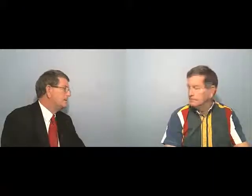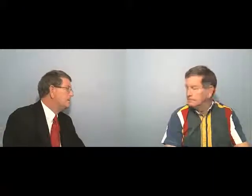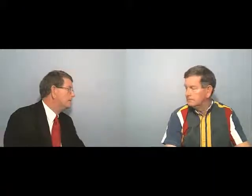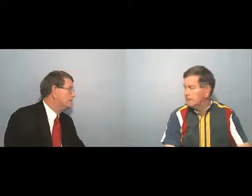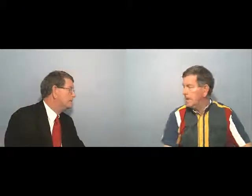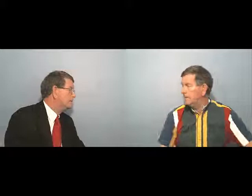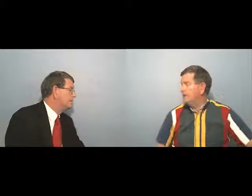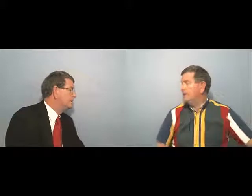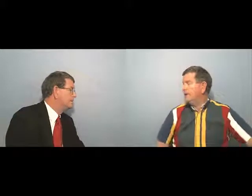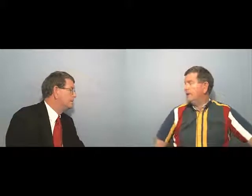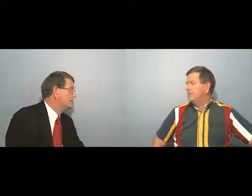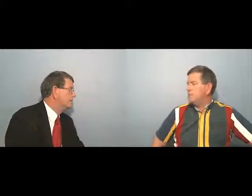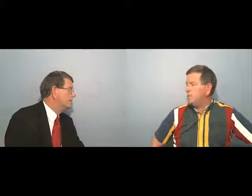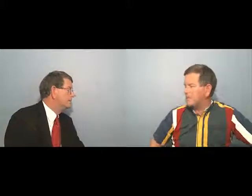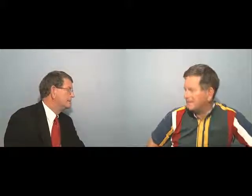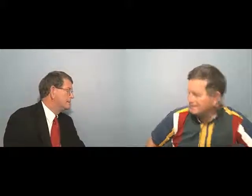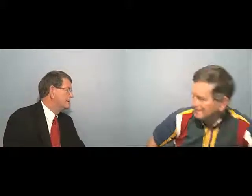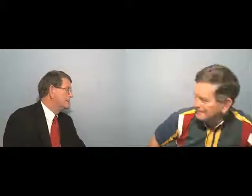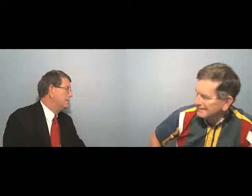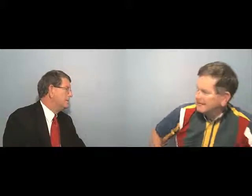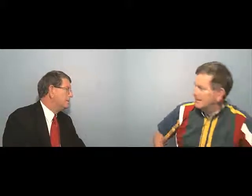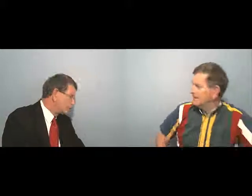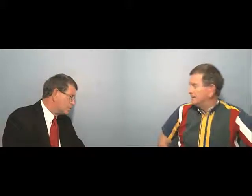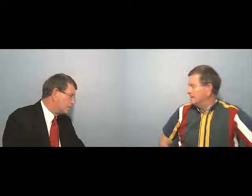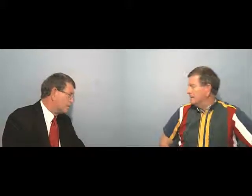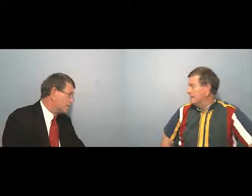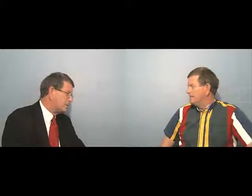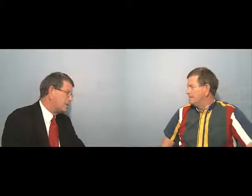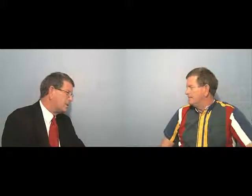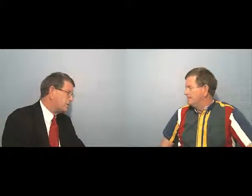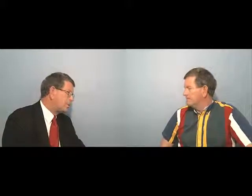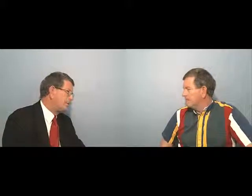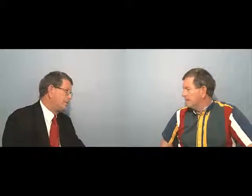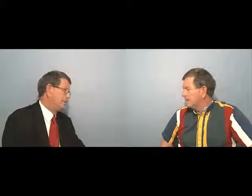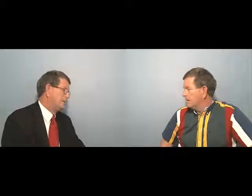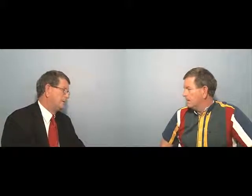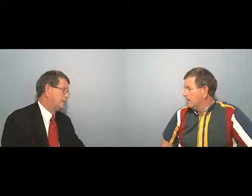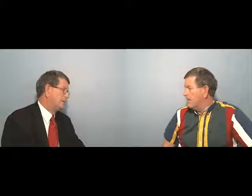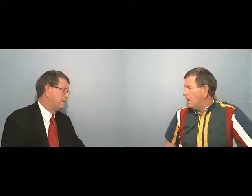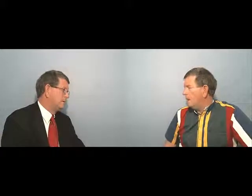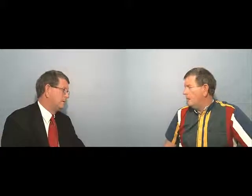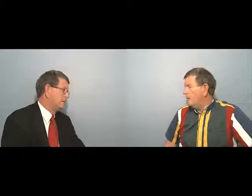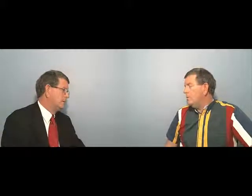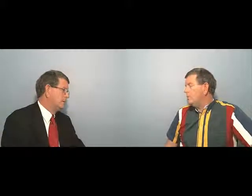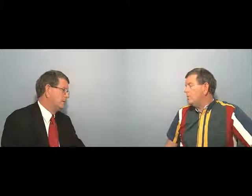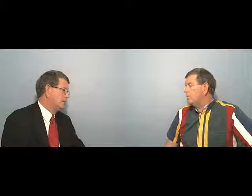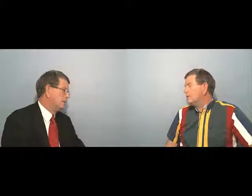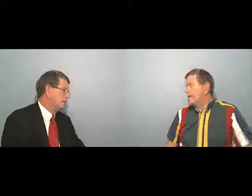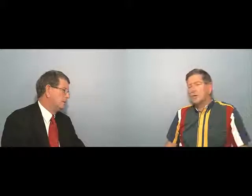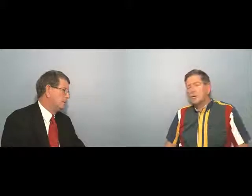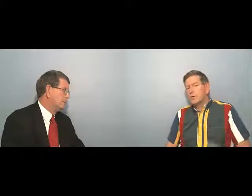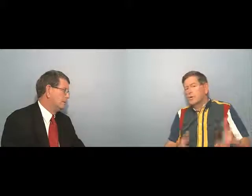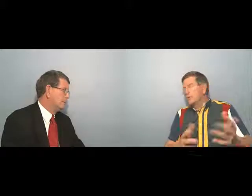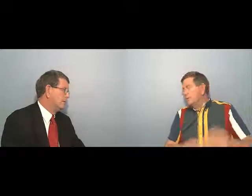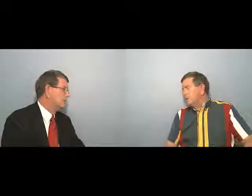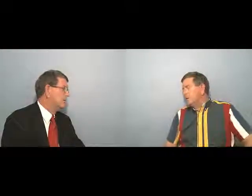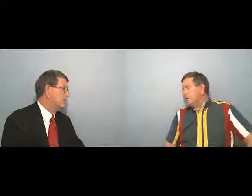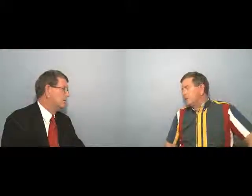Steve. Ah, Michael, bonjour. Bonjour, tu n'es pas occupé? Non, non, ça va. Je ne suis pas en train